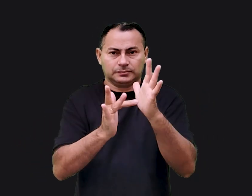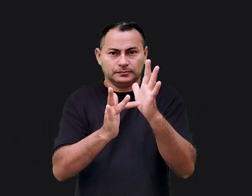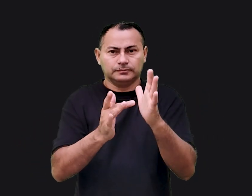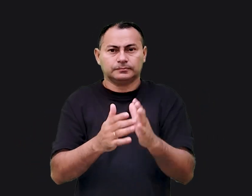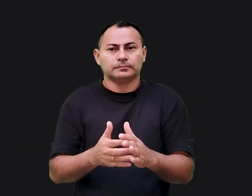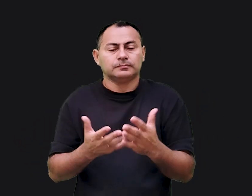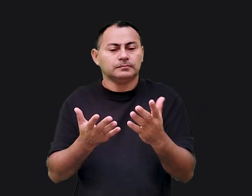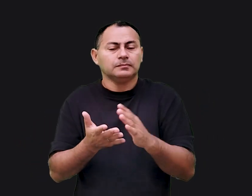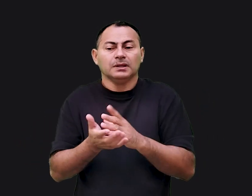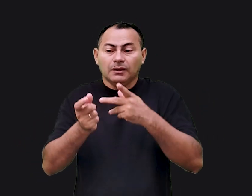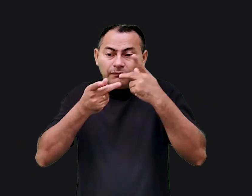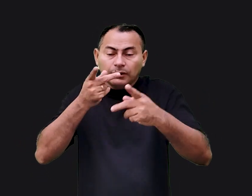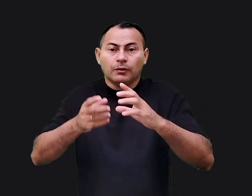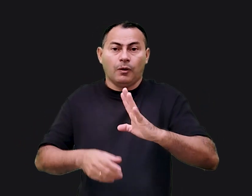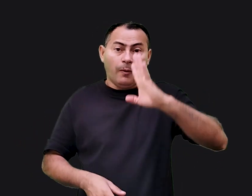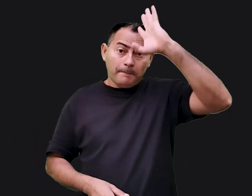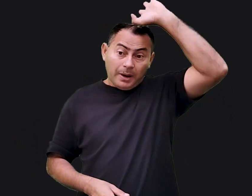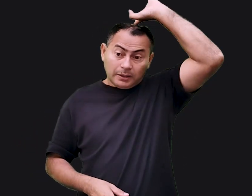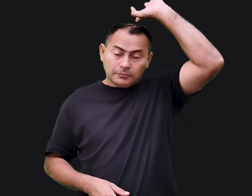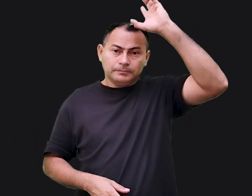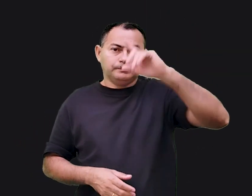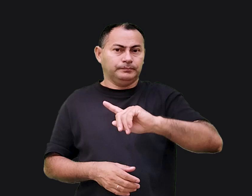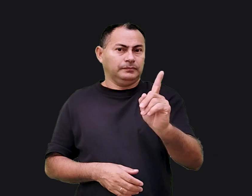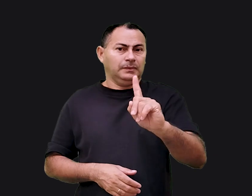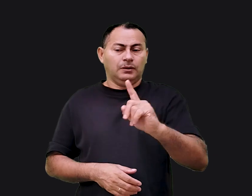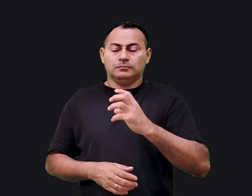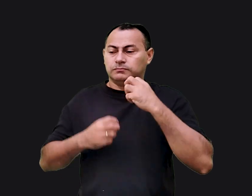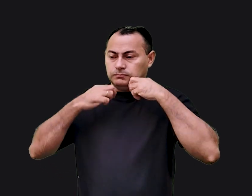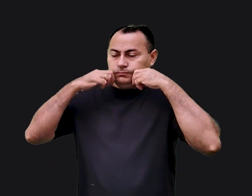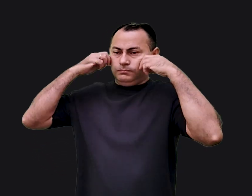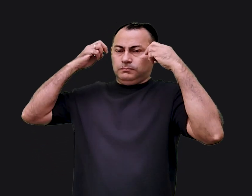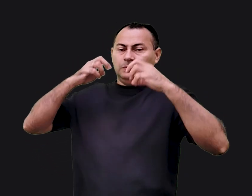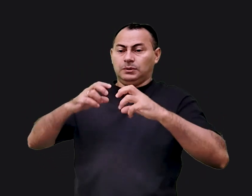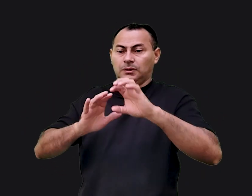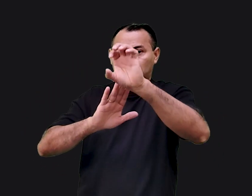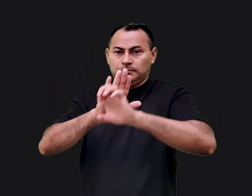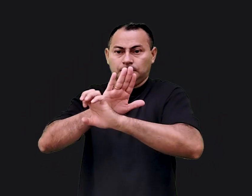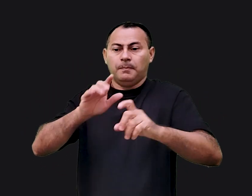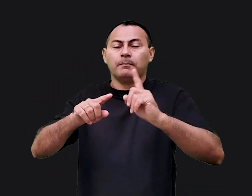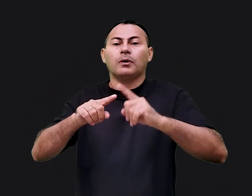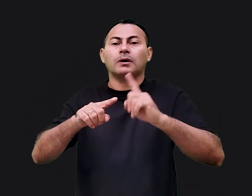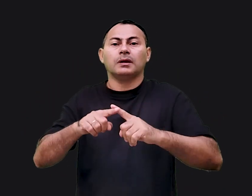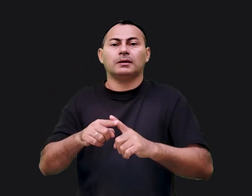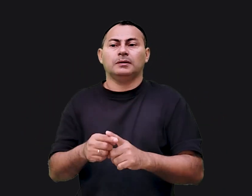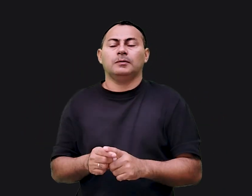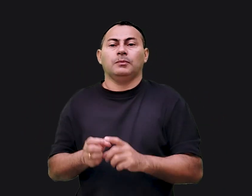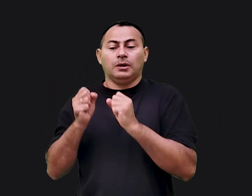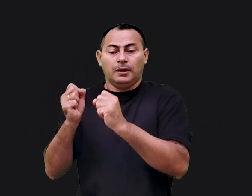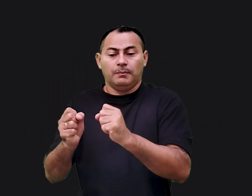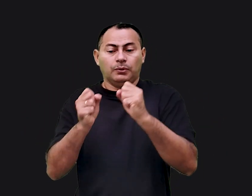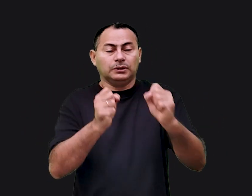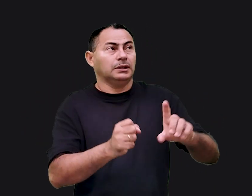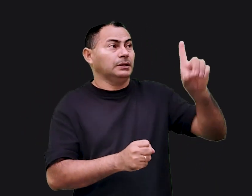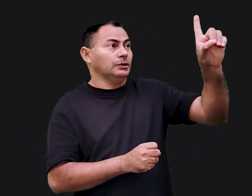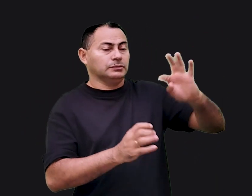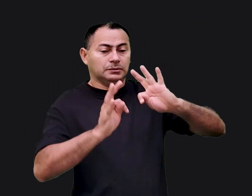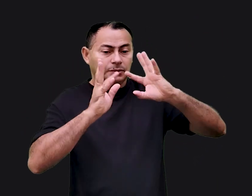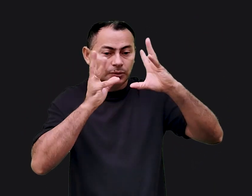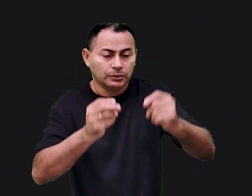Cristo ele declarou aos romanos que não se envergonhava do Evangelho por quê Porque que é poder de Deus para todo aquele que